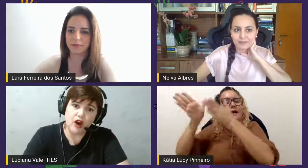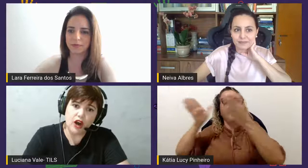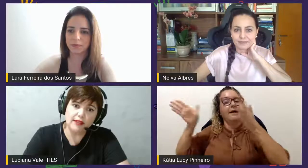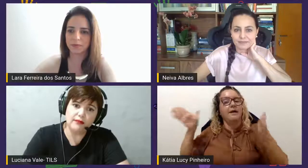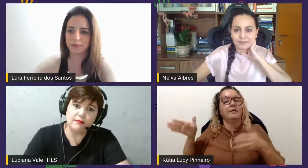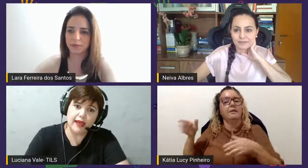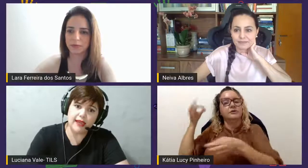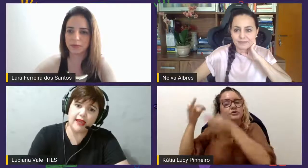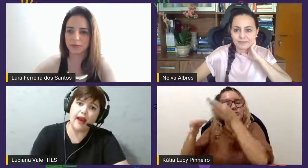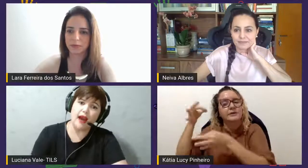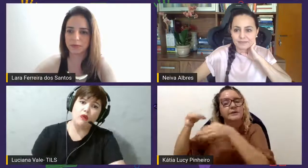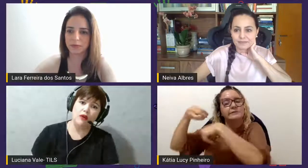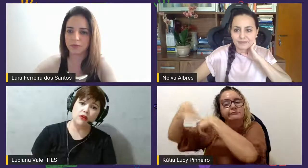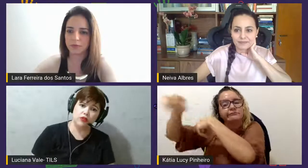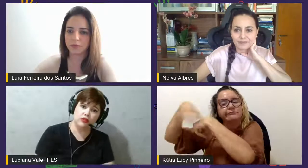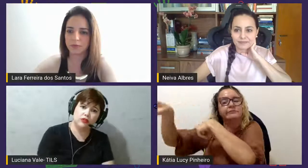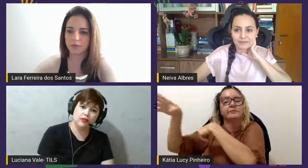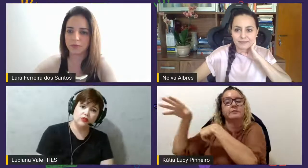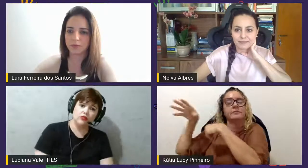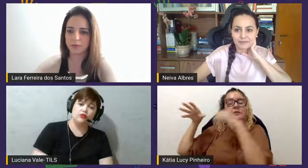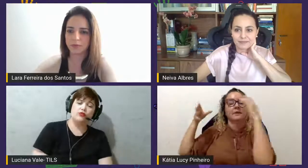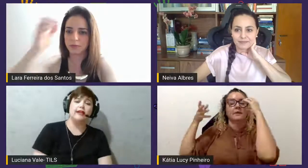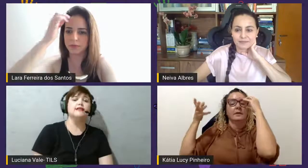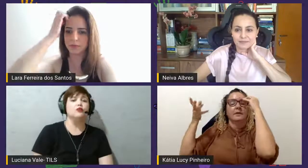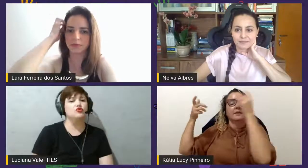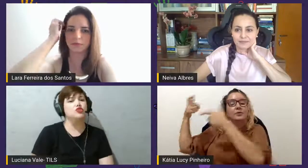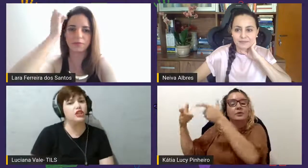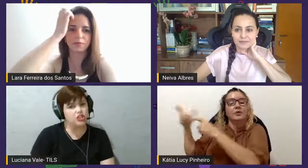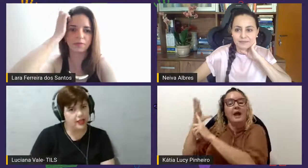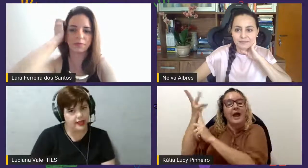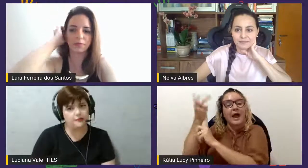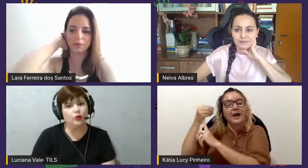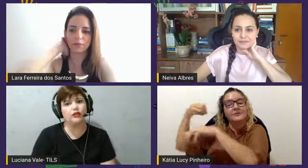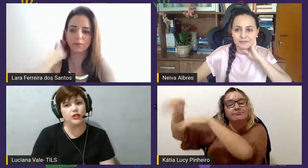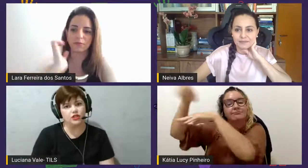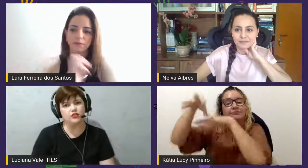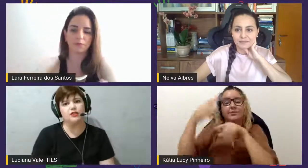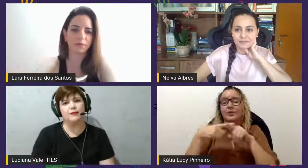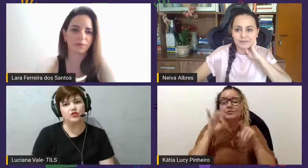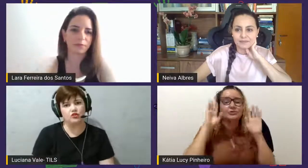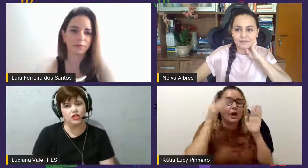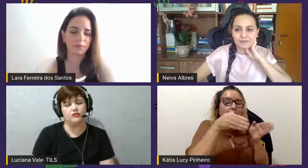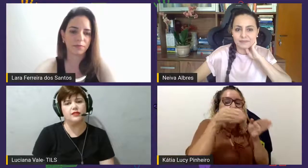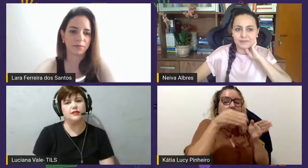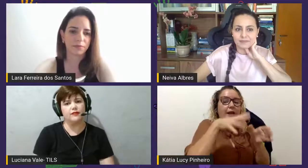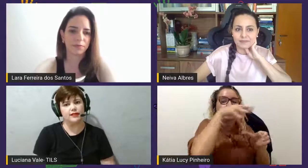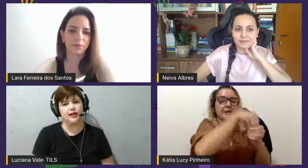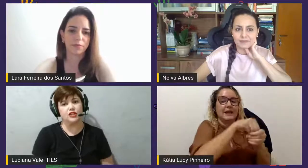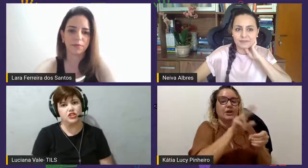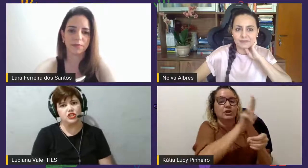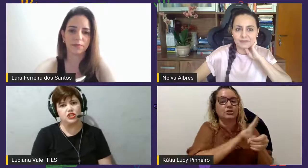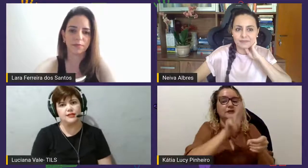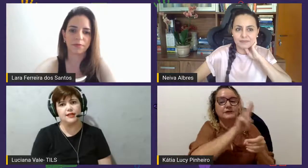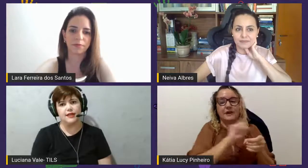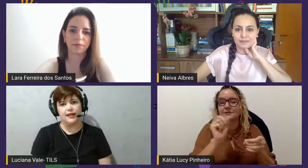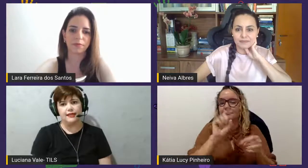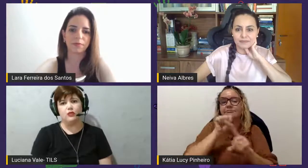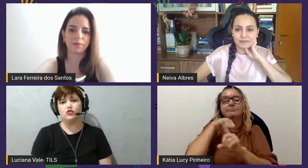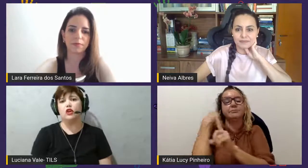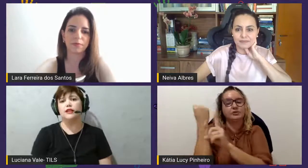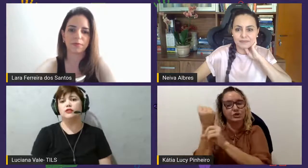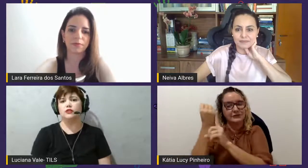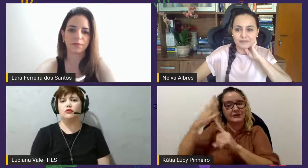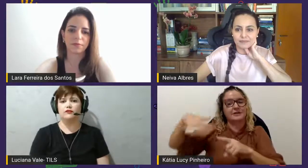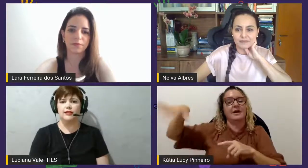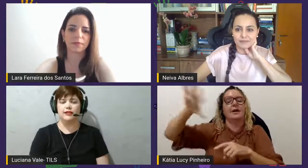por fora também há uma luta na questão jurídica, que é importante nos espaços jurídicos, nas esferas artísticas, não